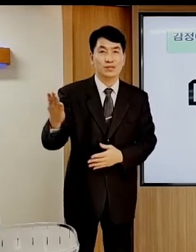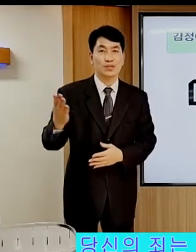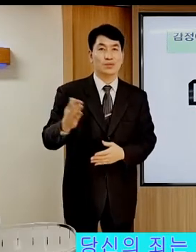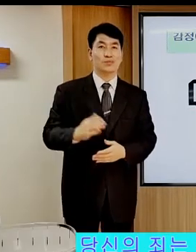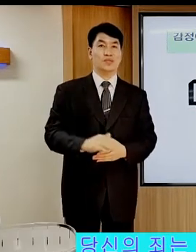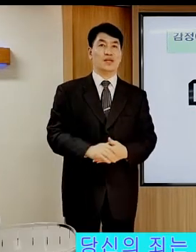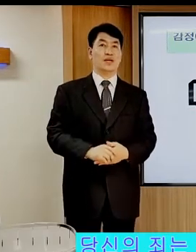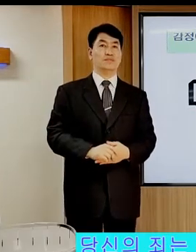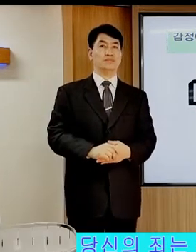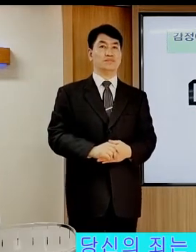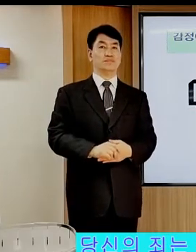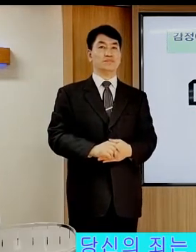새로워졌습니다.